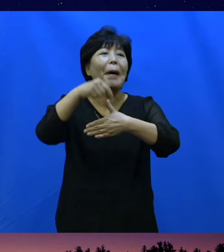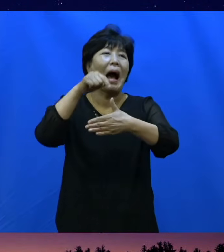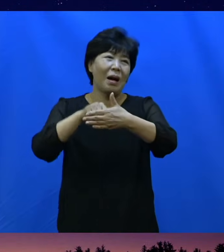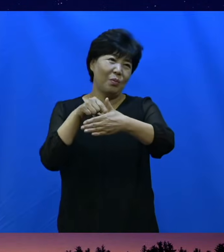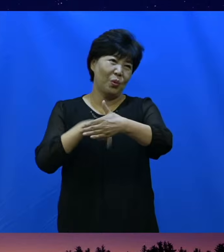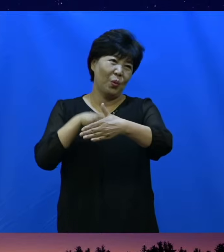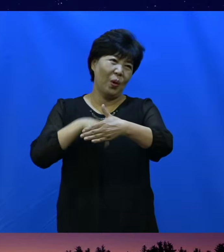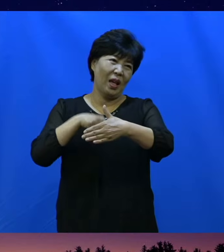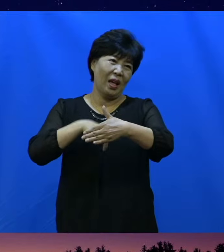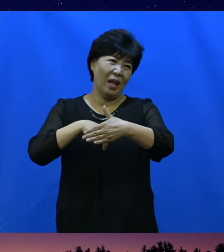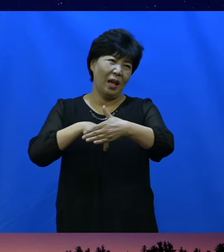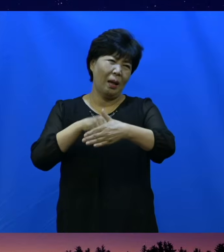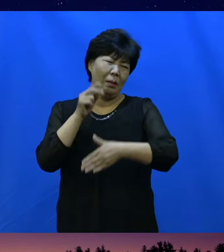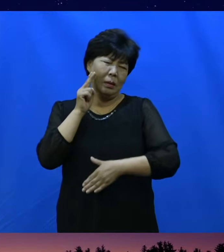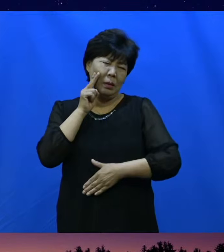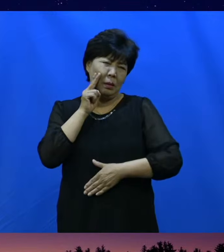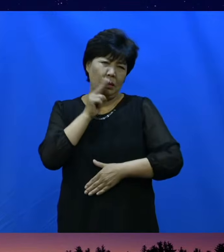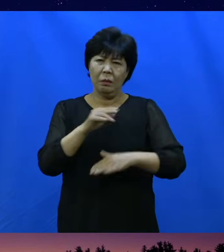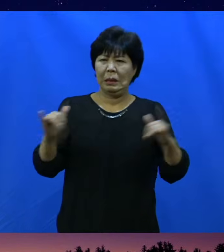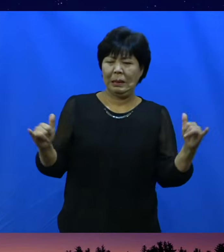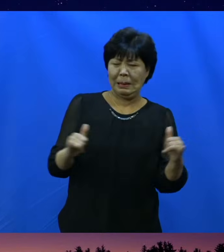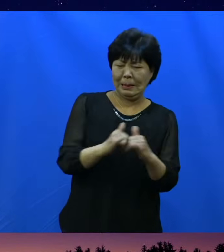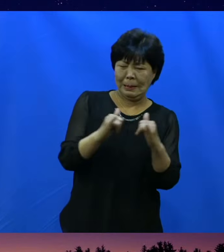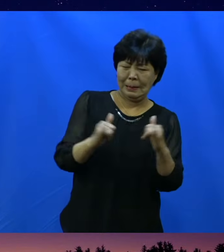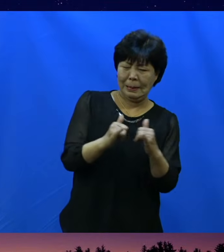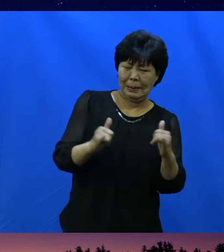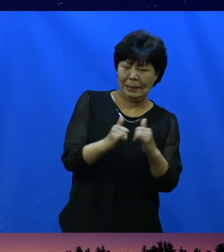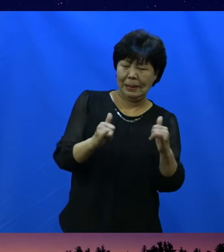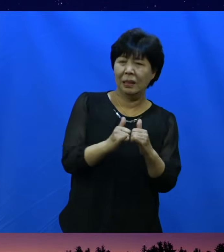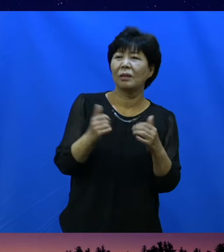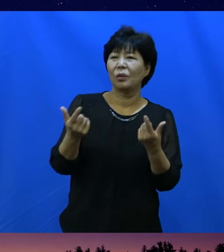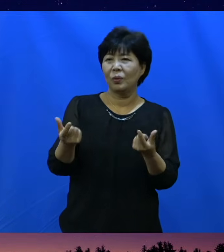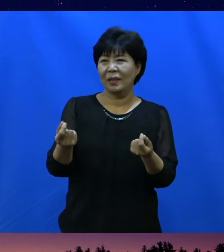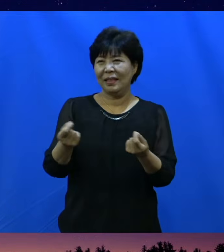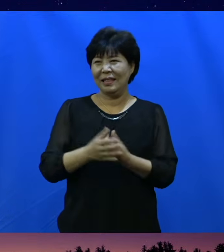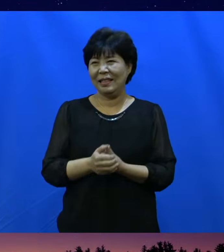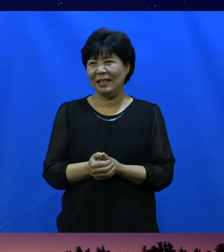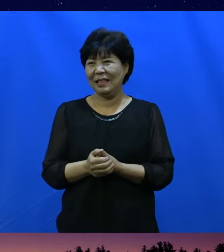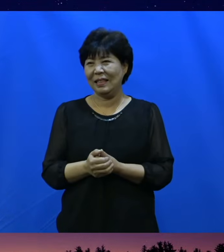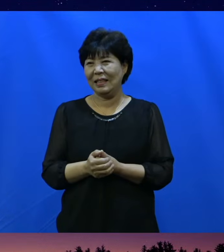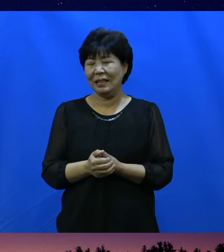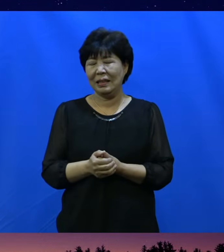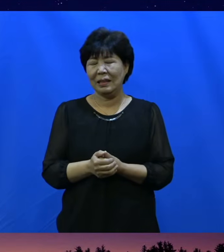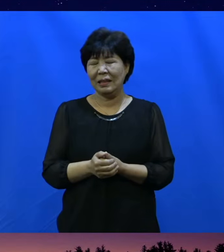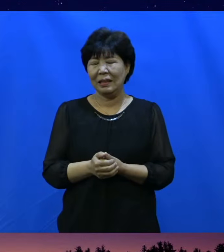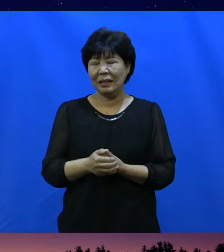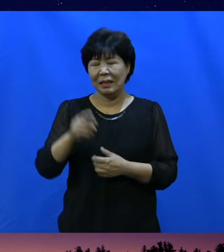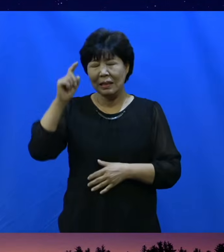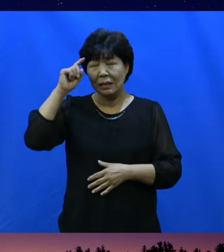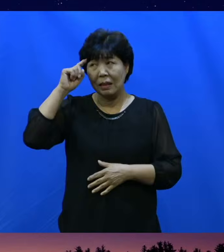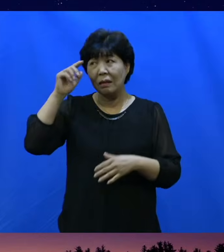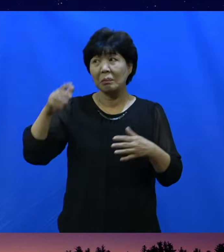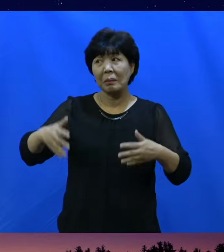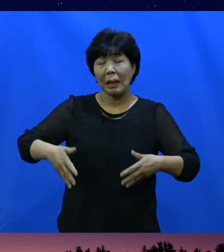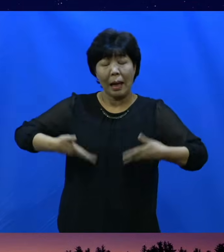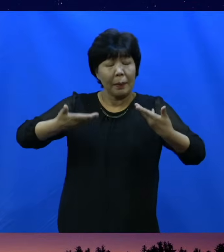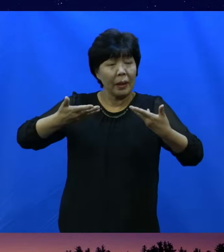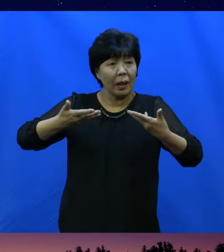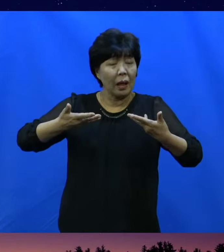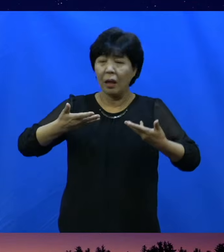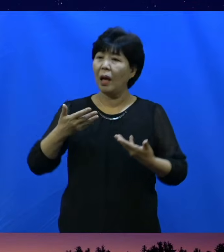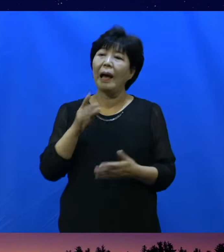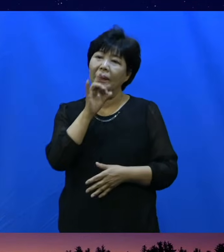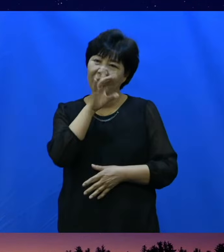가장 치열한 전투장이다. 예. 그러니까 우리가 이 생각을 그냥 가볍게 여기서는 안 된다는 거예요. 이런